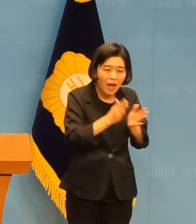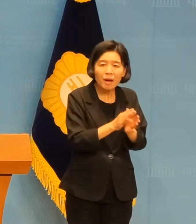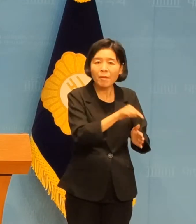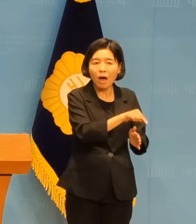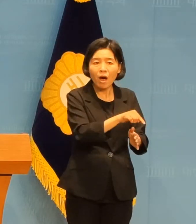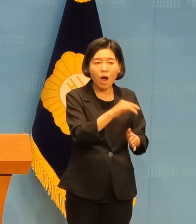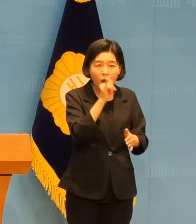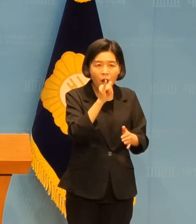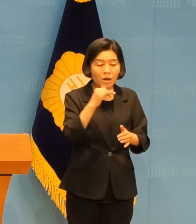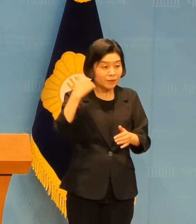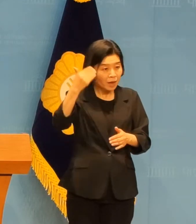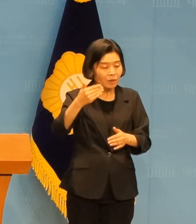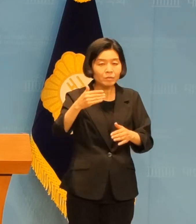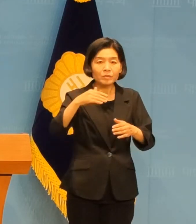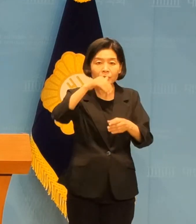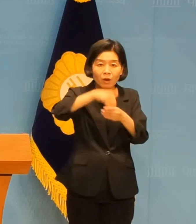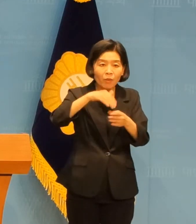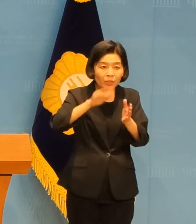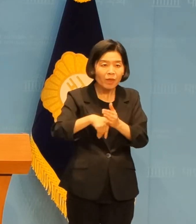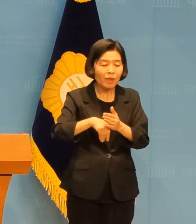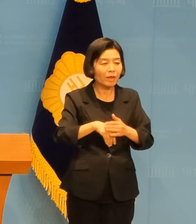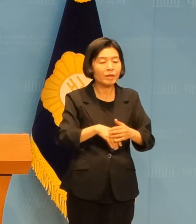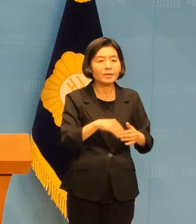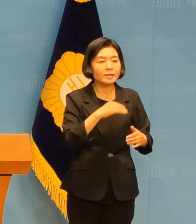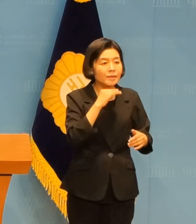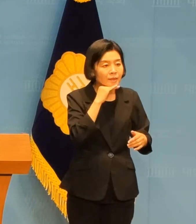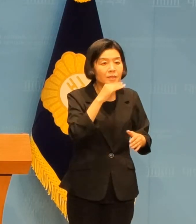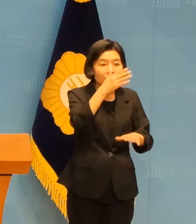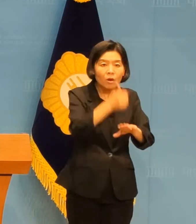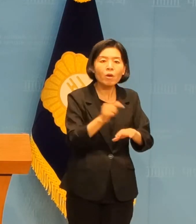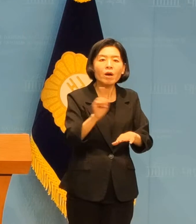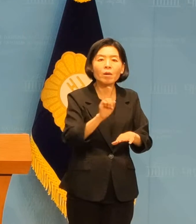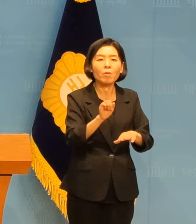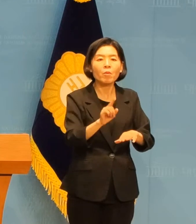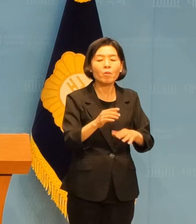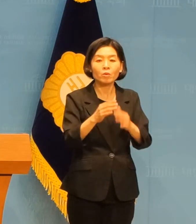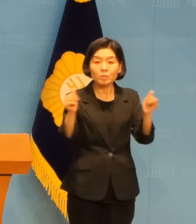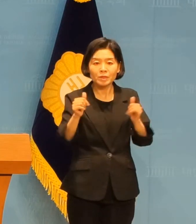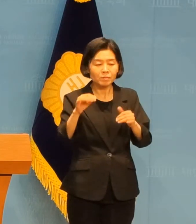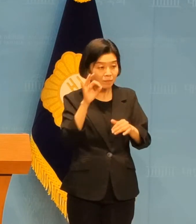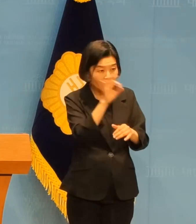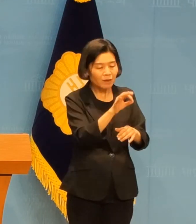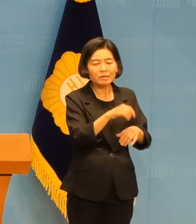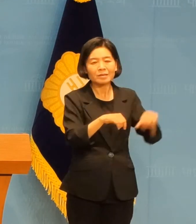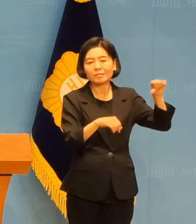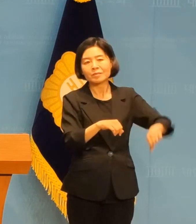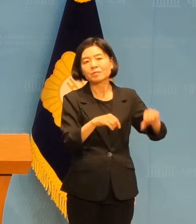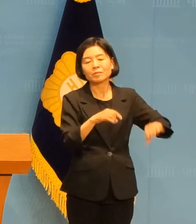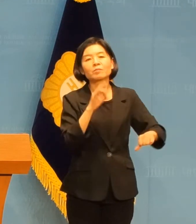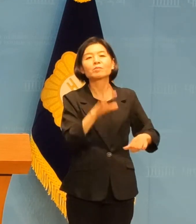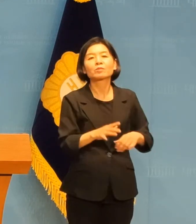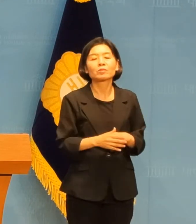다음 선거에서 국민의힘을 기다리고 있는 것은 국민의 냉혹한 심판뿐입니다.